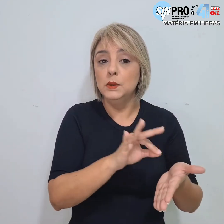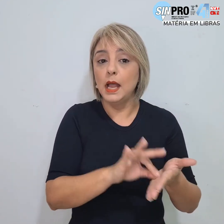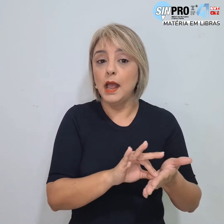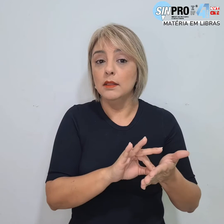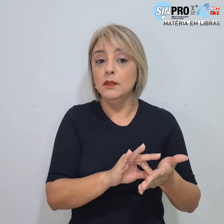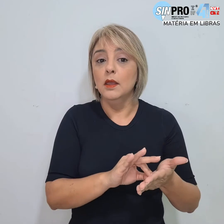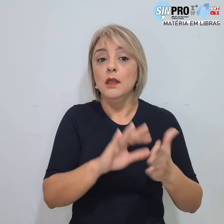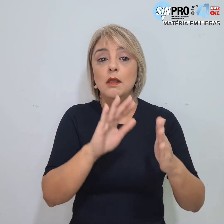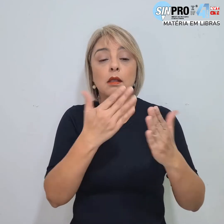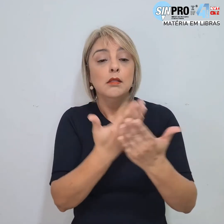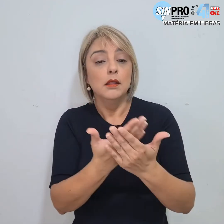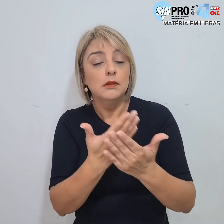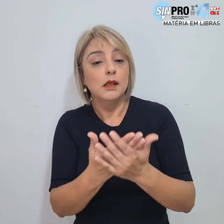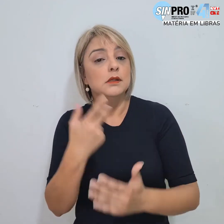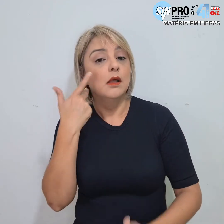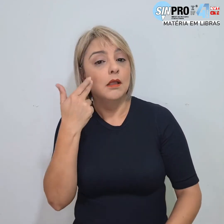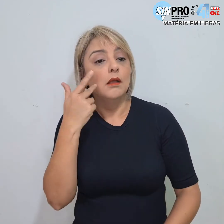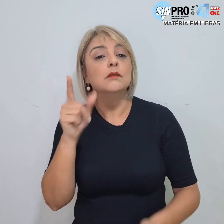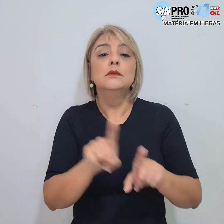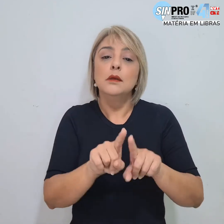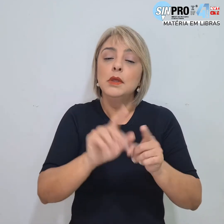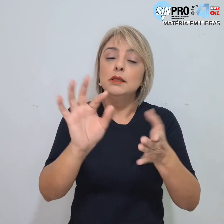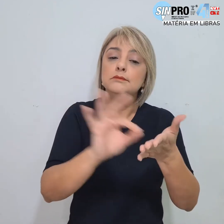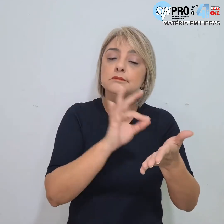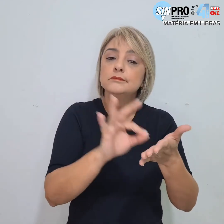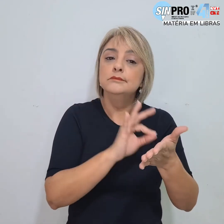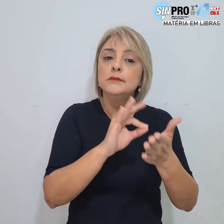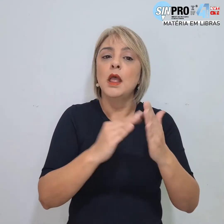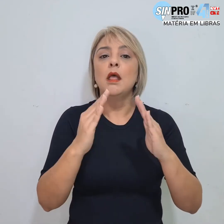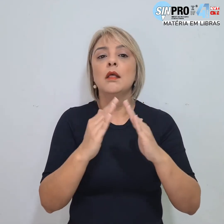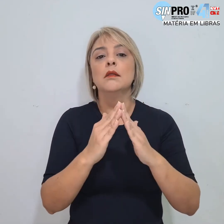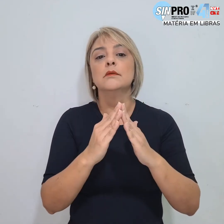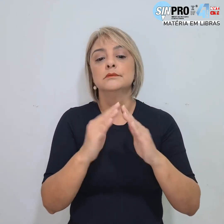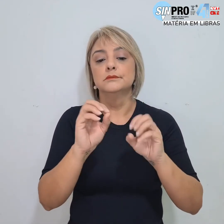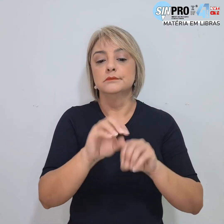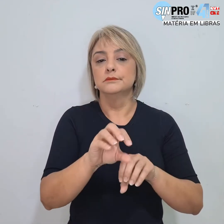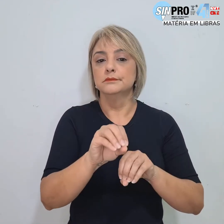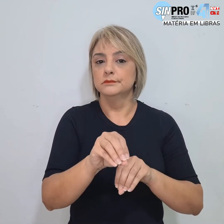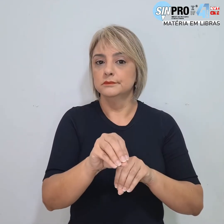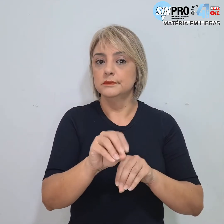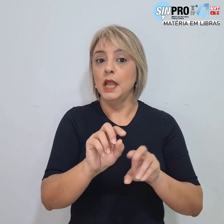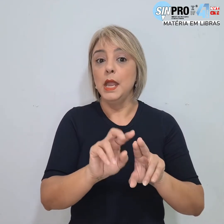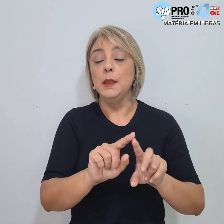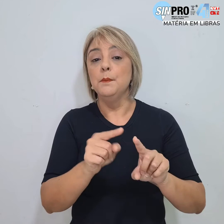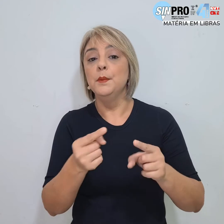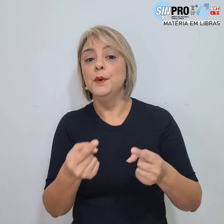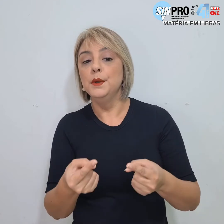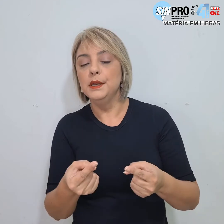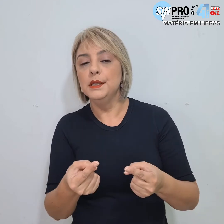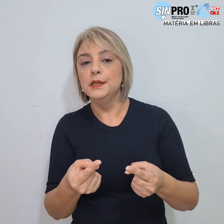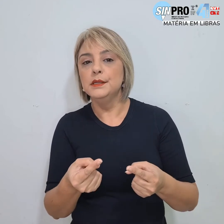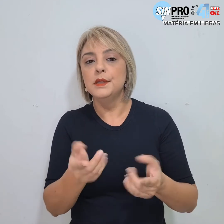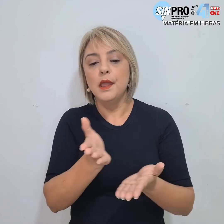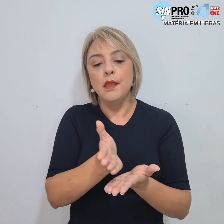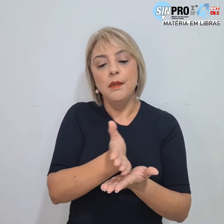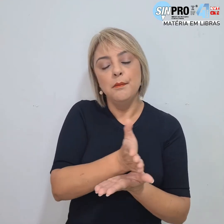regular também são matriculados na educação domiciliar e, portanto, querem meia entrada nos